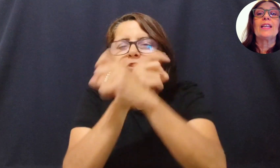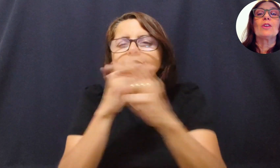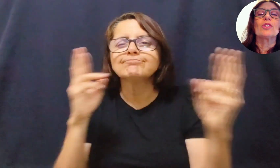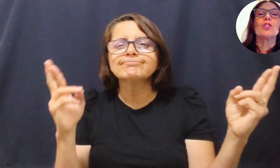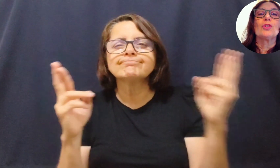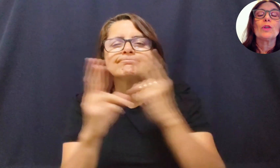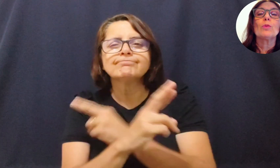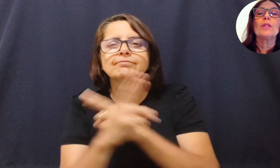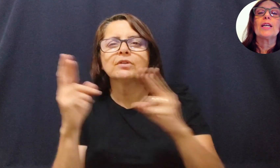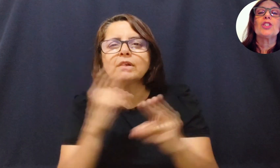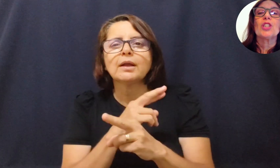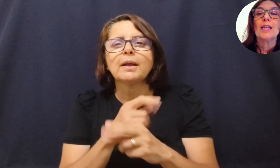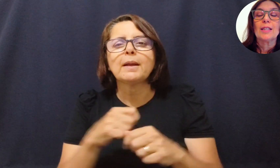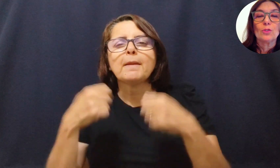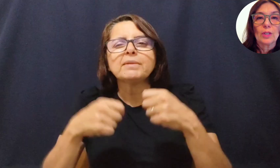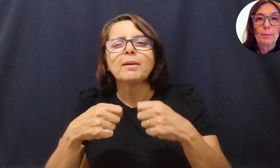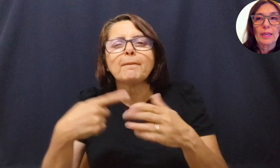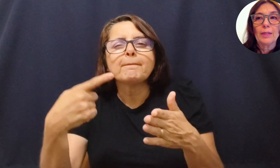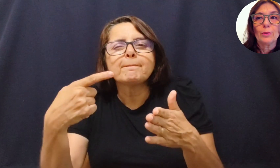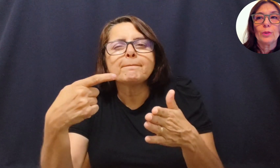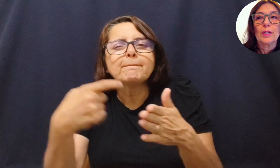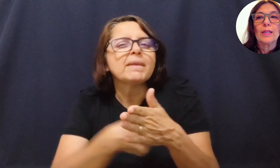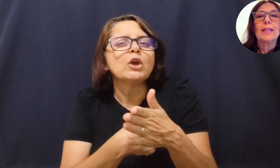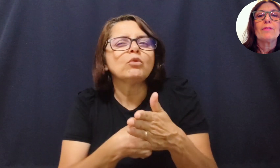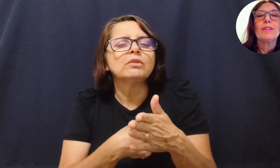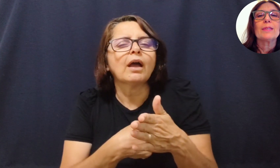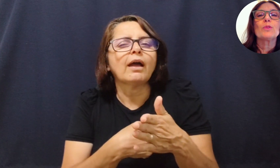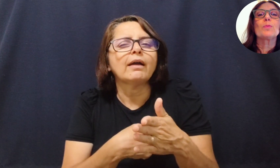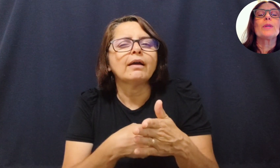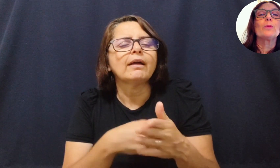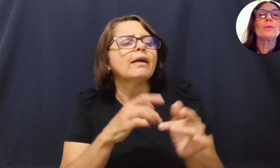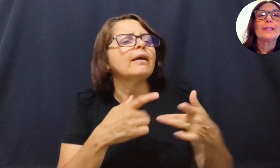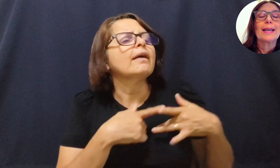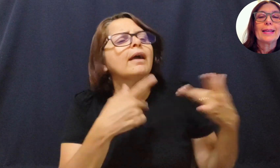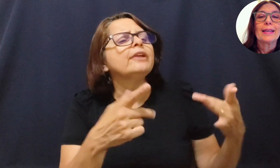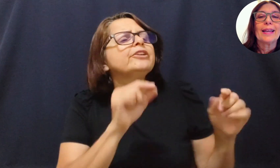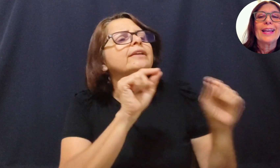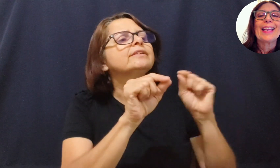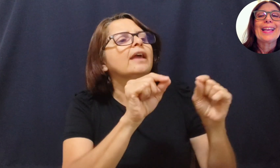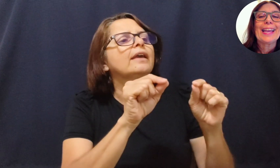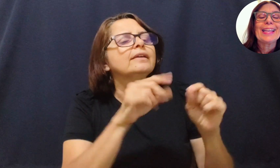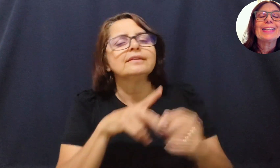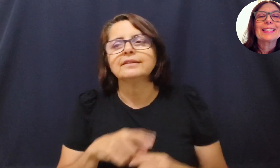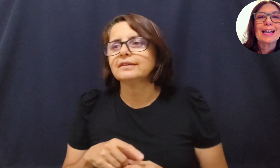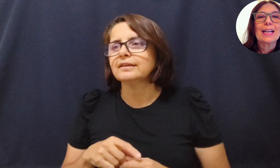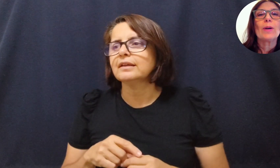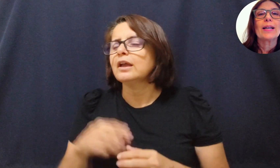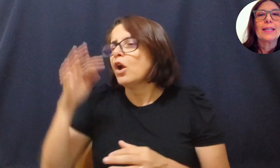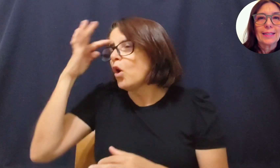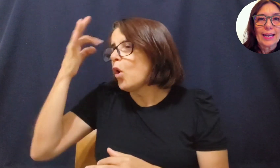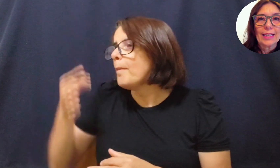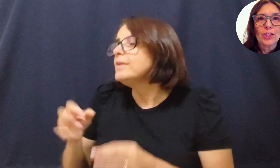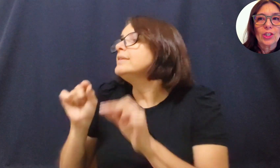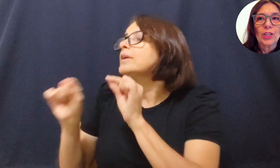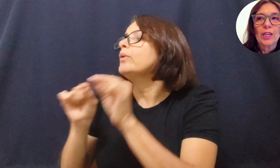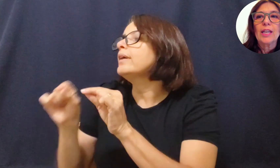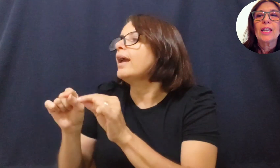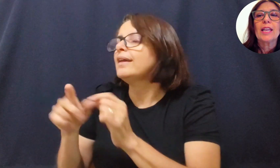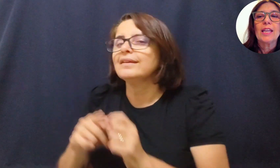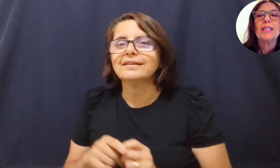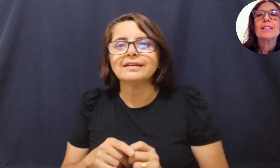Talvez, em nossas dificuldades de relacionamento, devêssemos perguntar: quem está com a